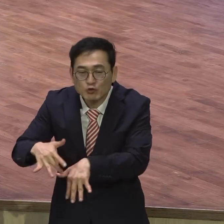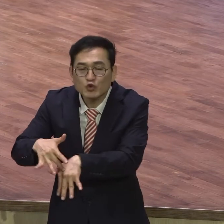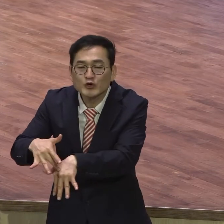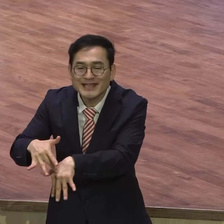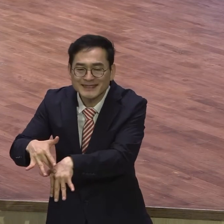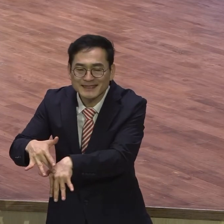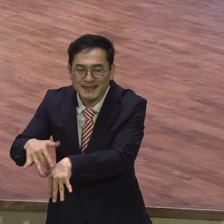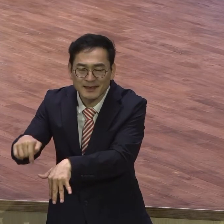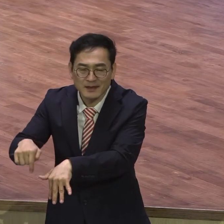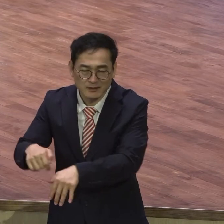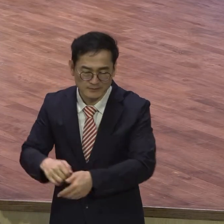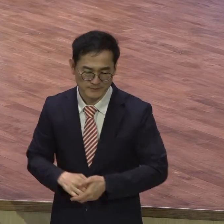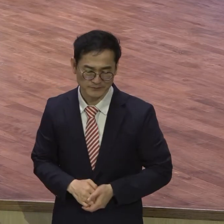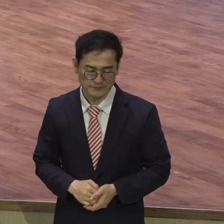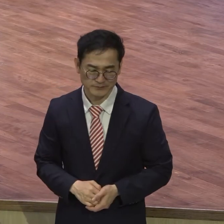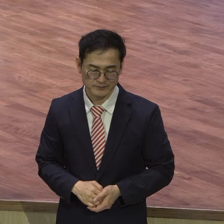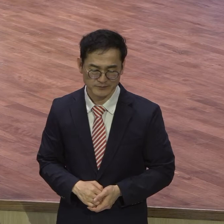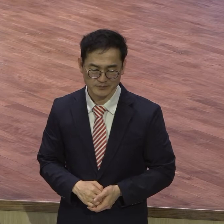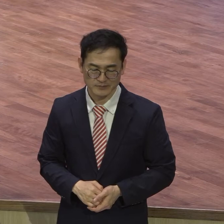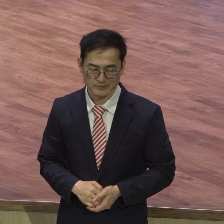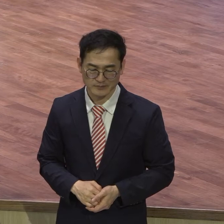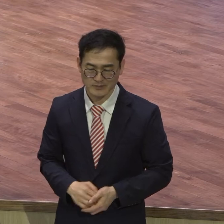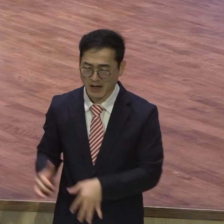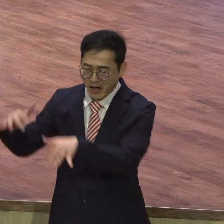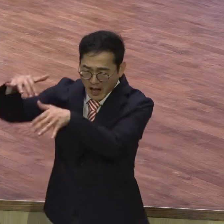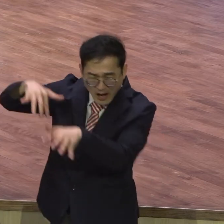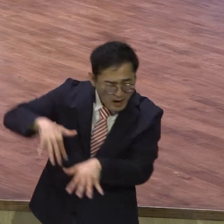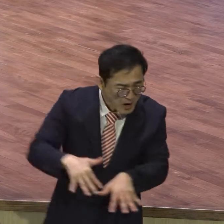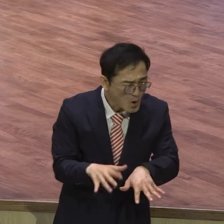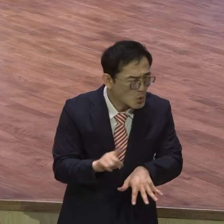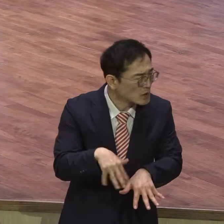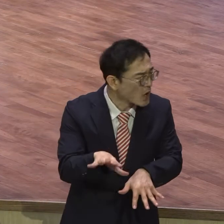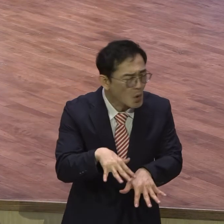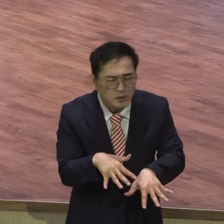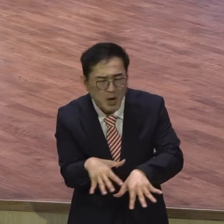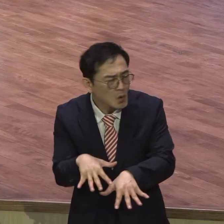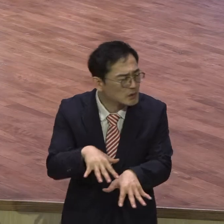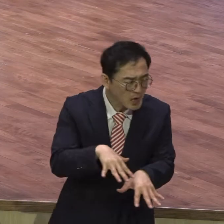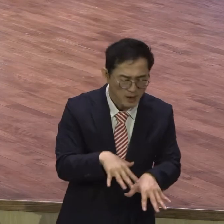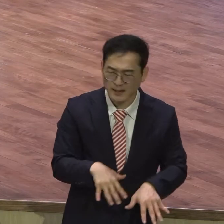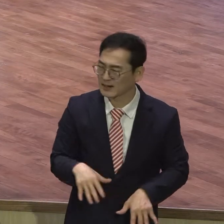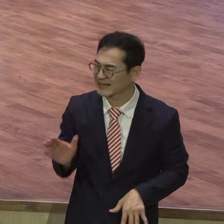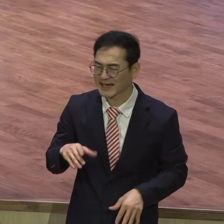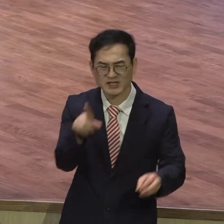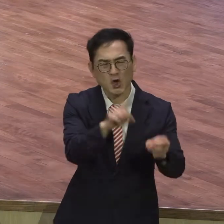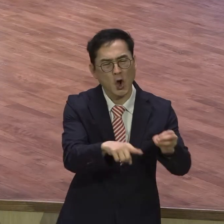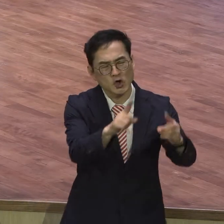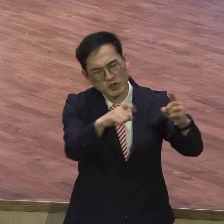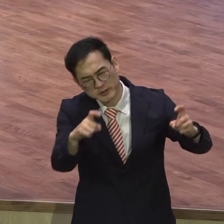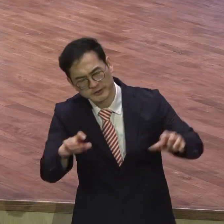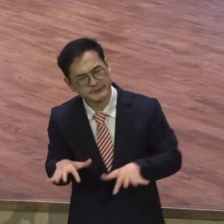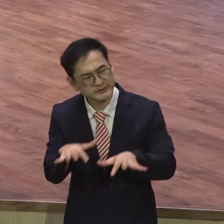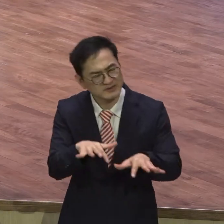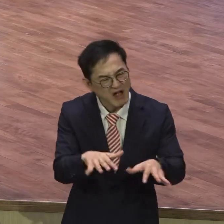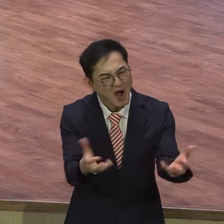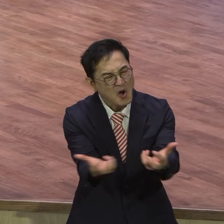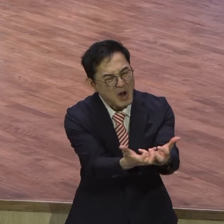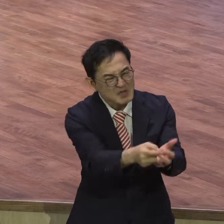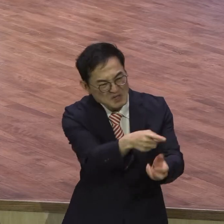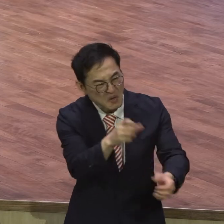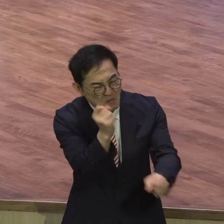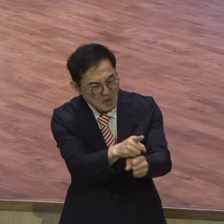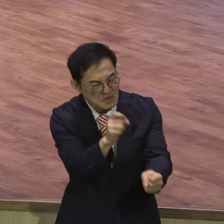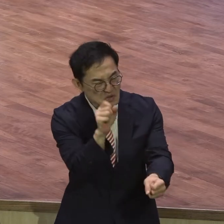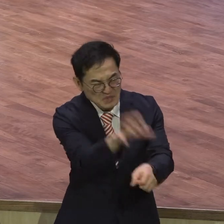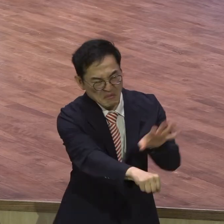귀신을 쫓아보면 갈대가 없어 탄식을 해요 아이고 어디로 가나 야 절간가 절간 너무 많다 꽉 찼대 도대체 멍적으로